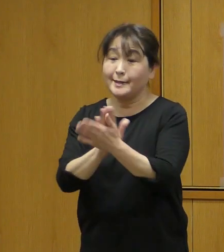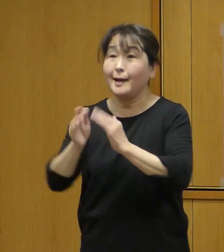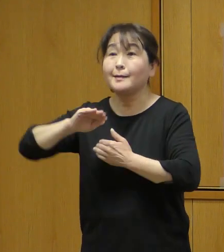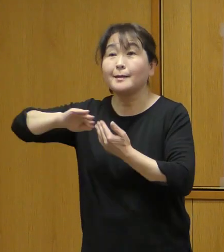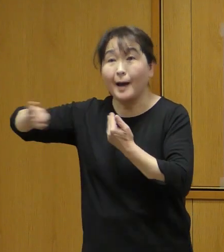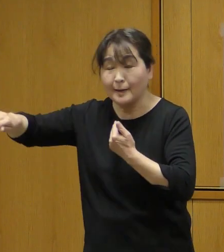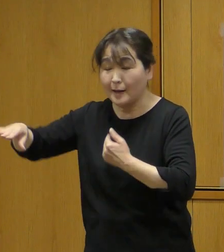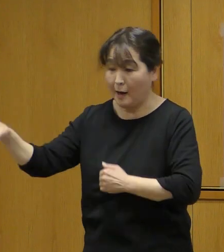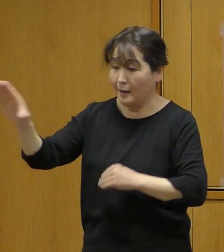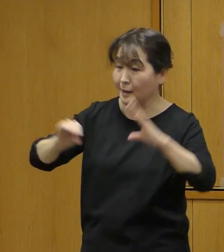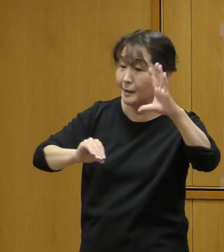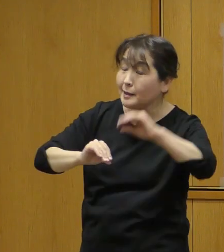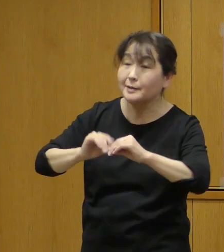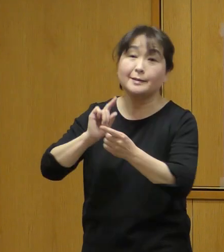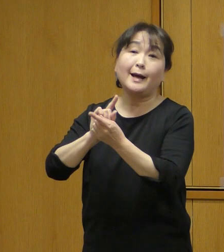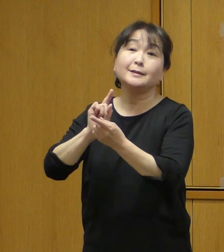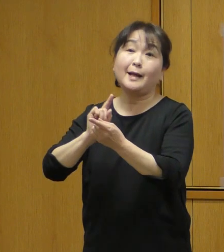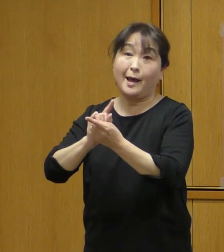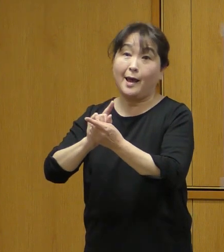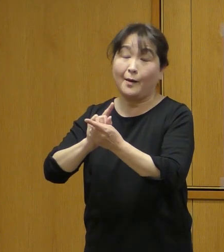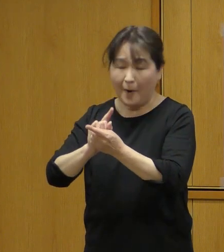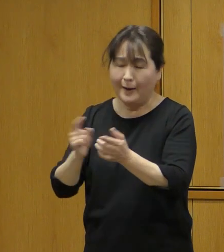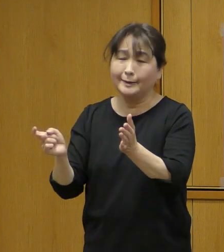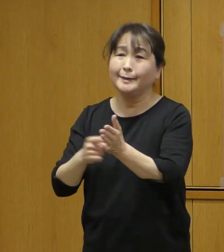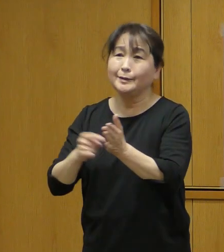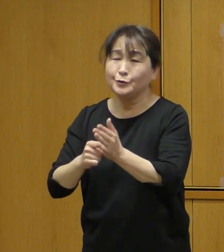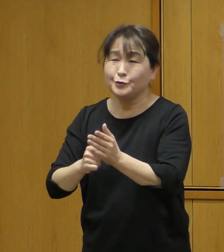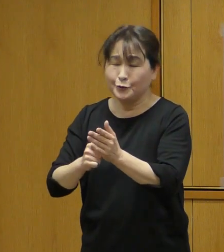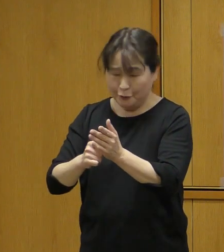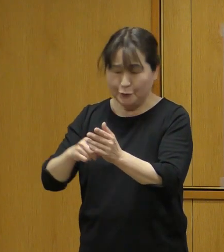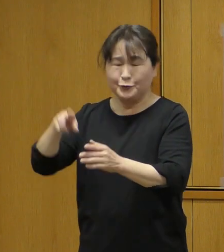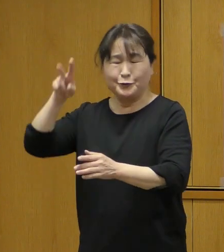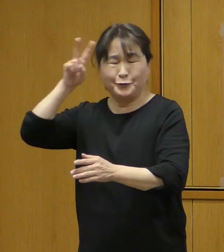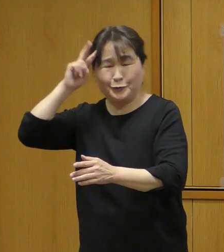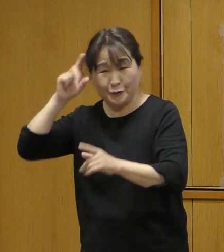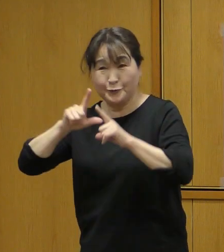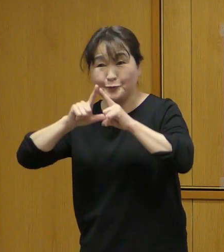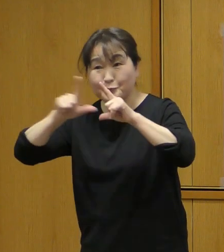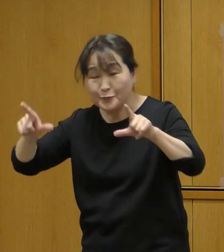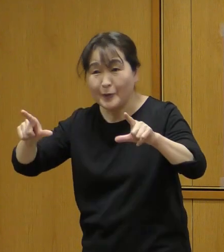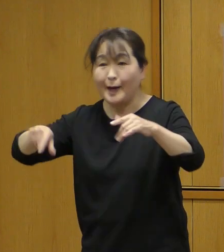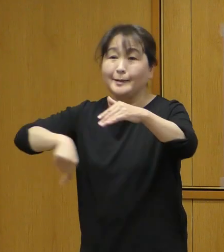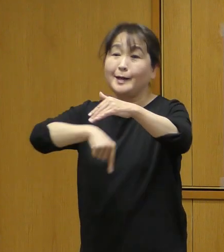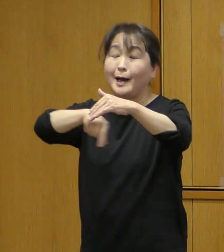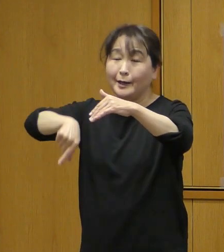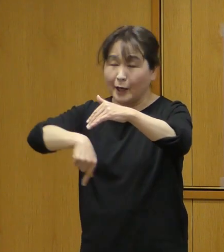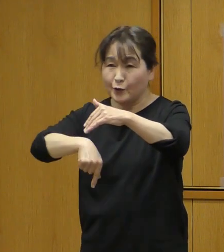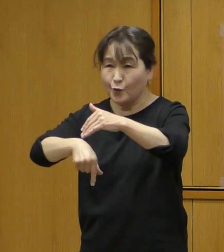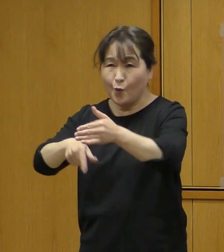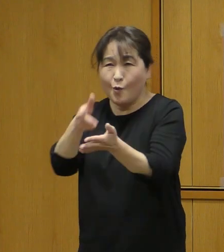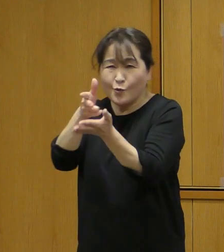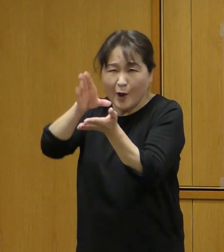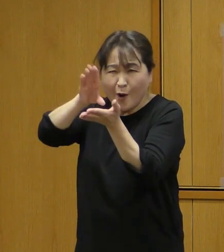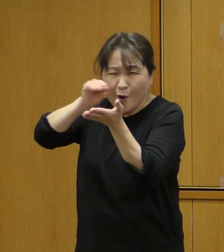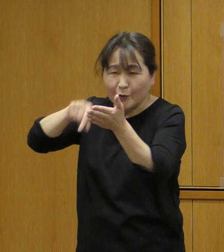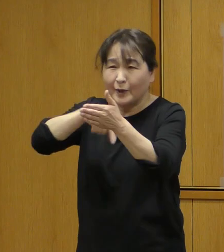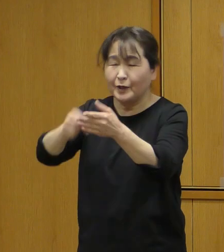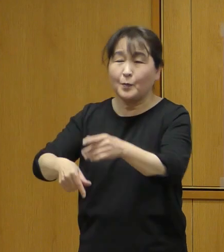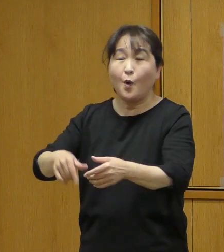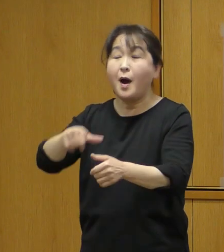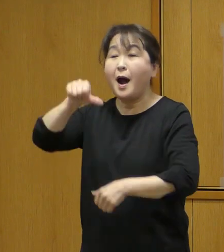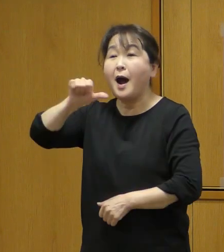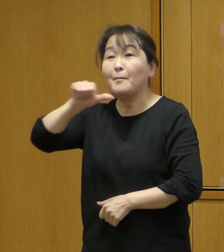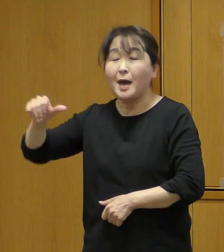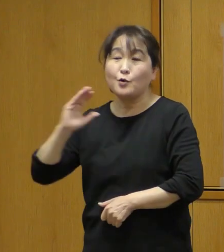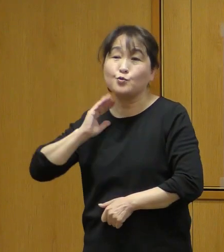から帰省については緊急事態宣言に関わる記者会見において安倍総理